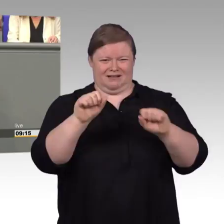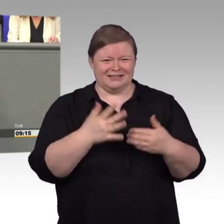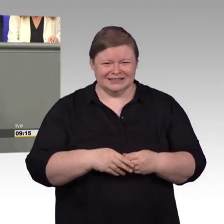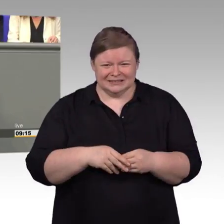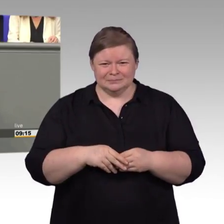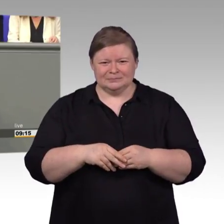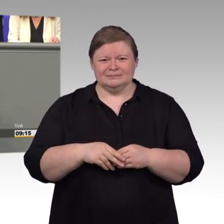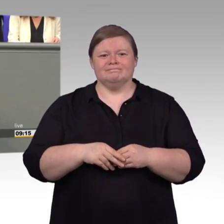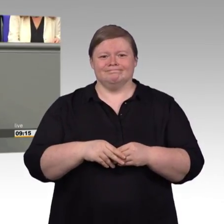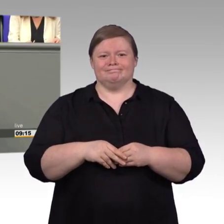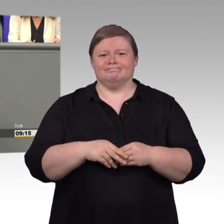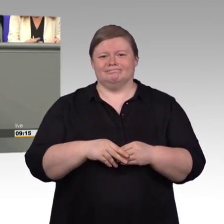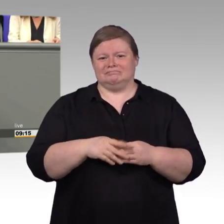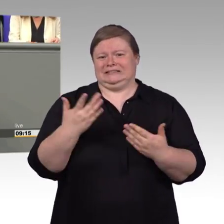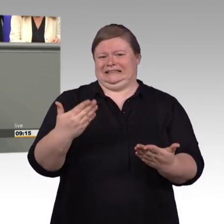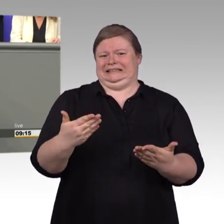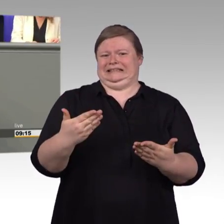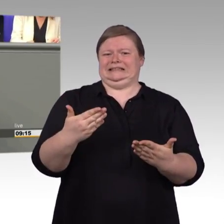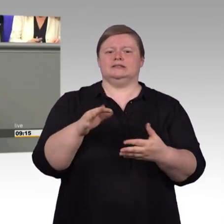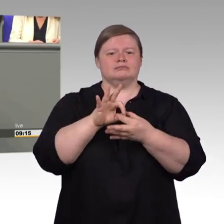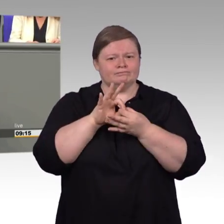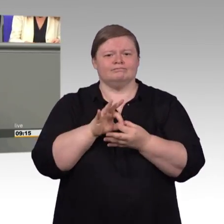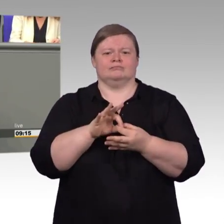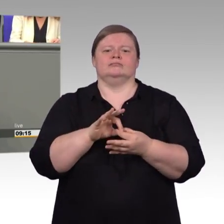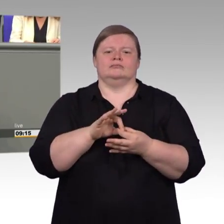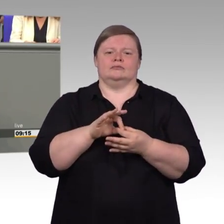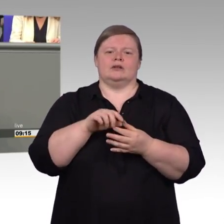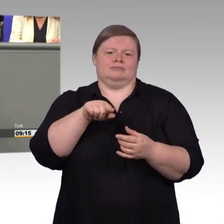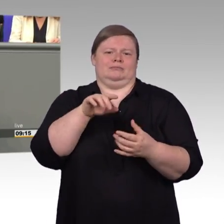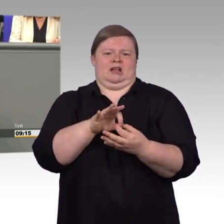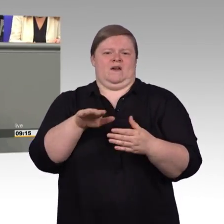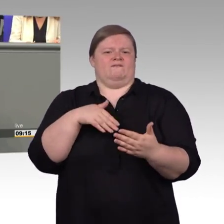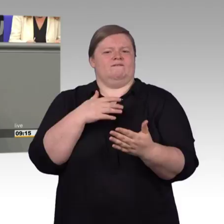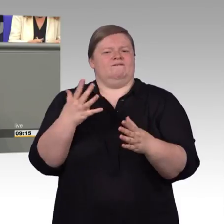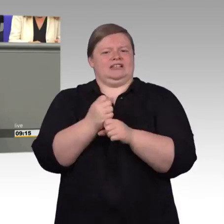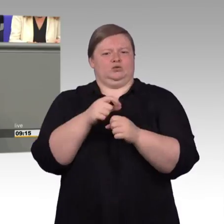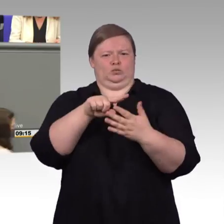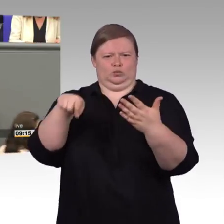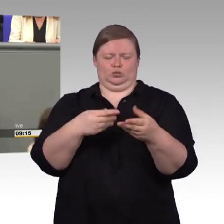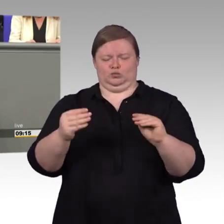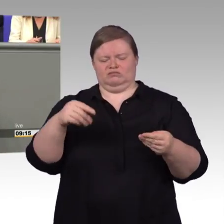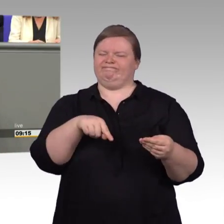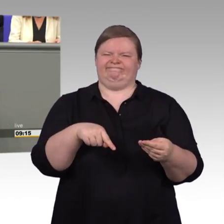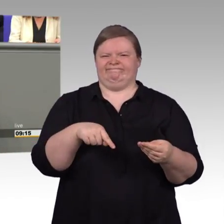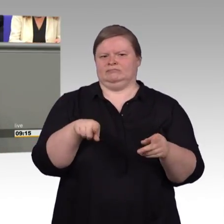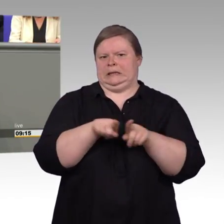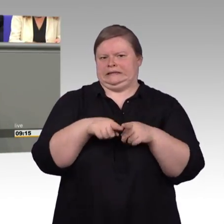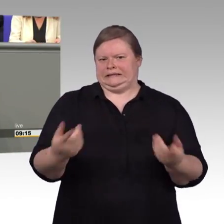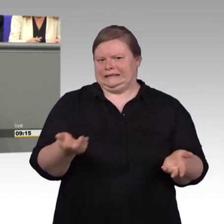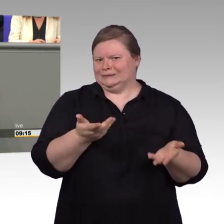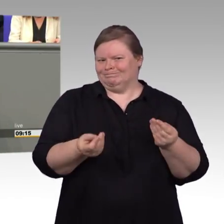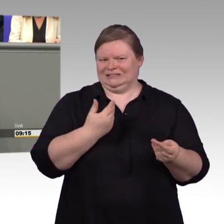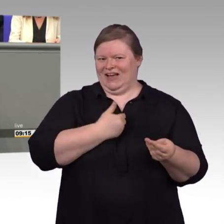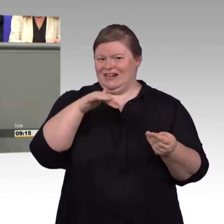Zweifel geben, die durch die am Montag in dieser Woche erfolgten Anhörungen zu diesem Thema noch verstärkt wurden. Dort haben sich